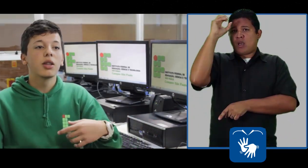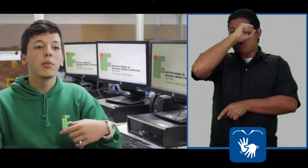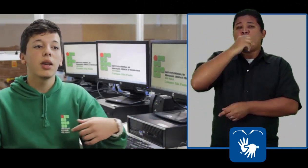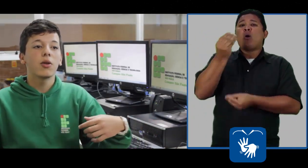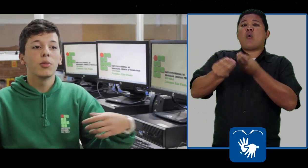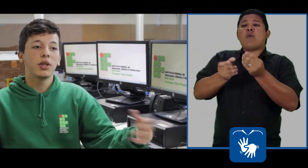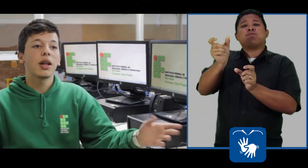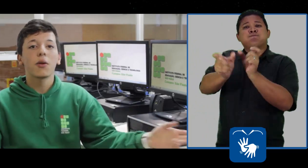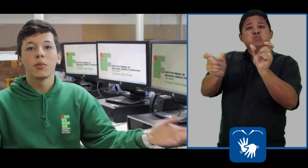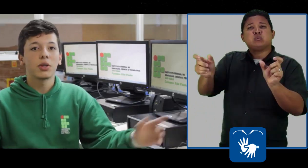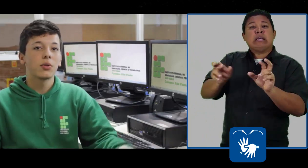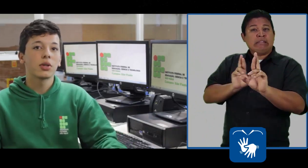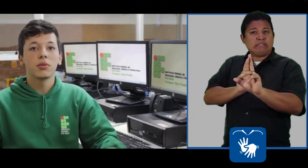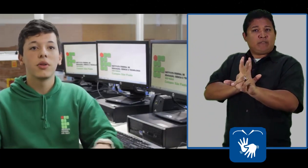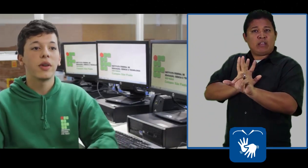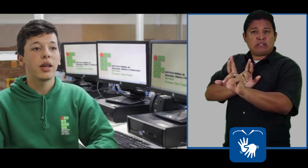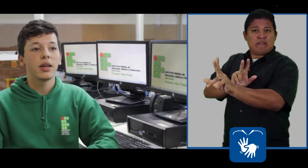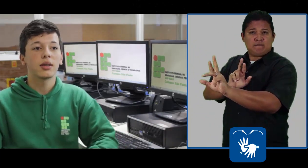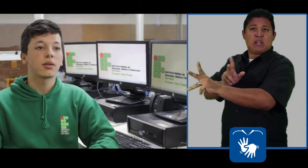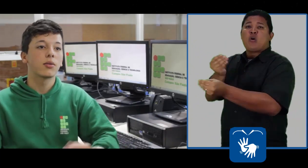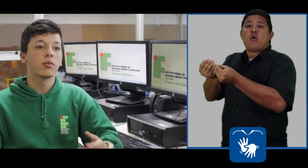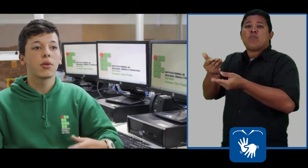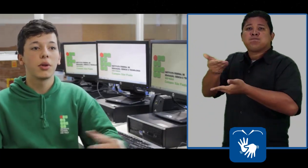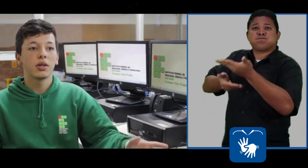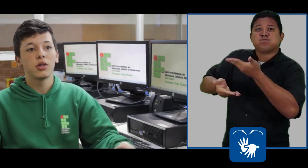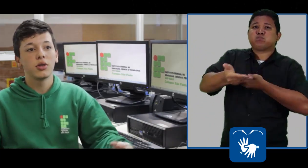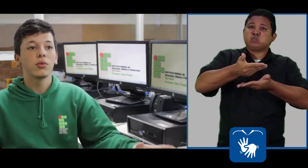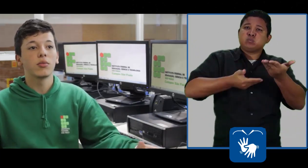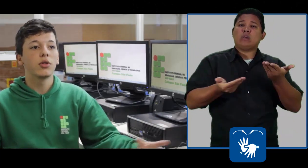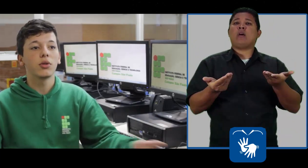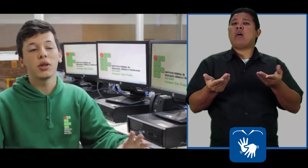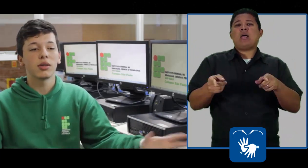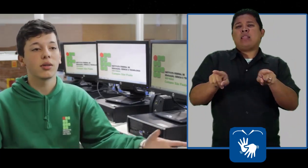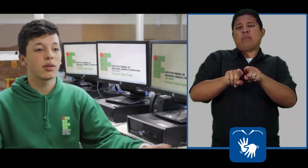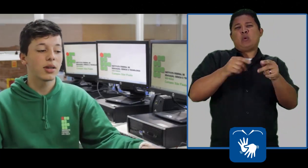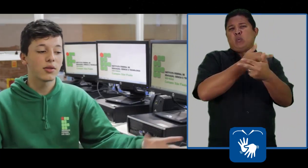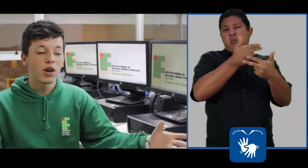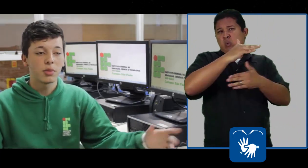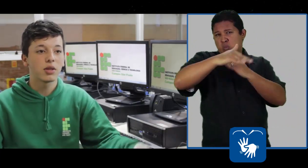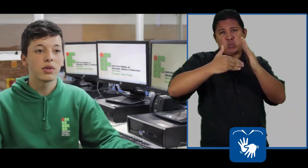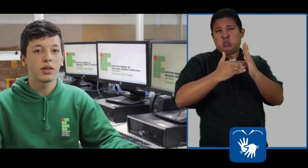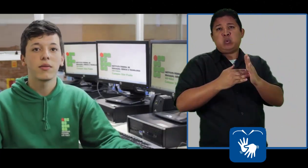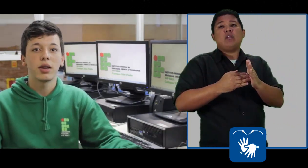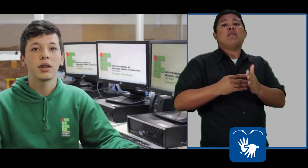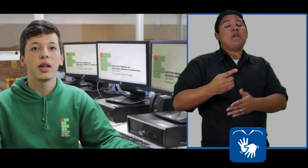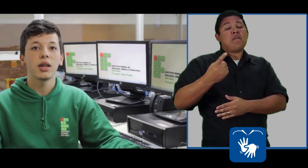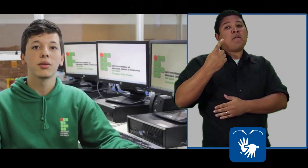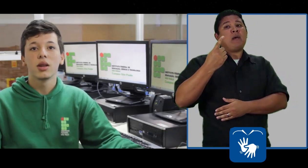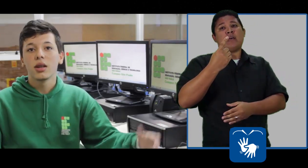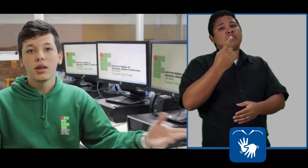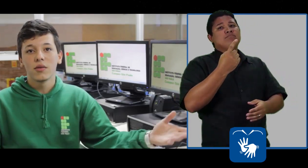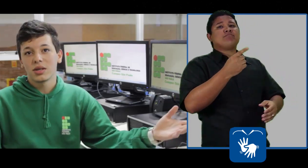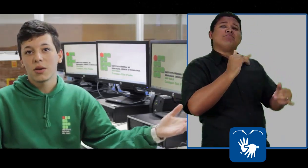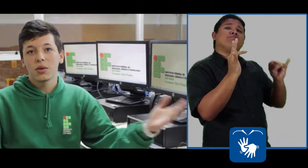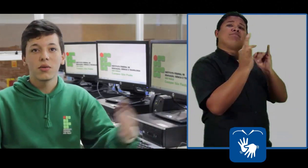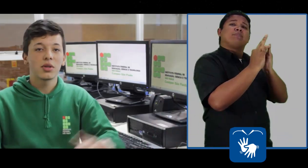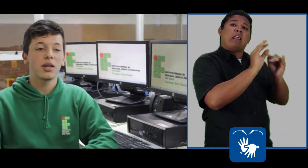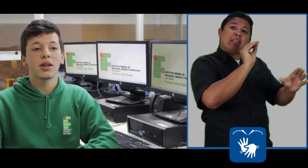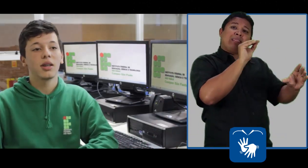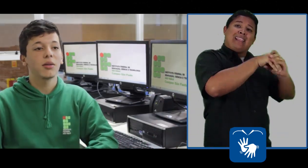também como lidar com pessoas, com diferenças, com coisas de todas as formas que você vê aqui dentro. E você, quando você entra aqui, eu